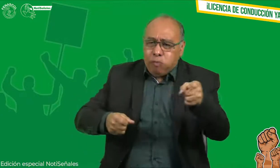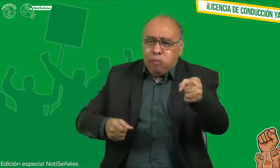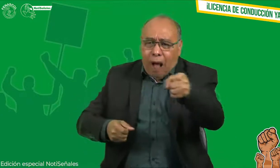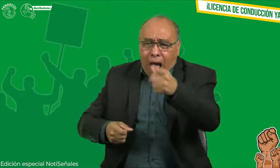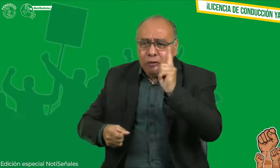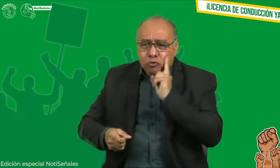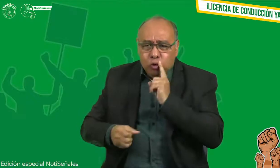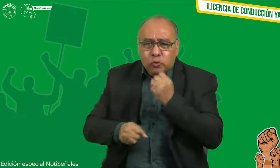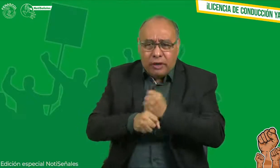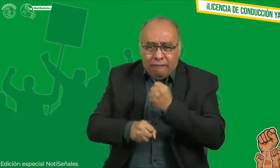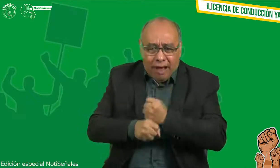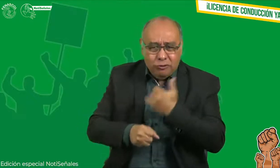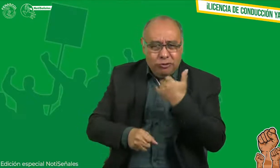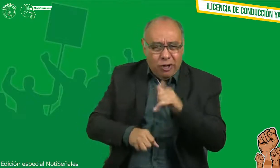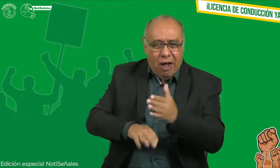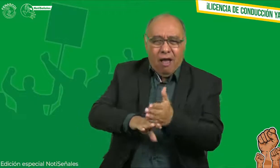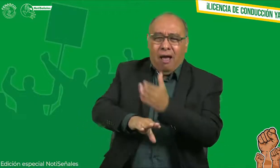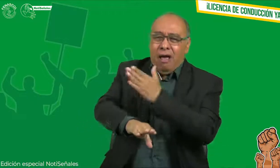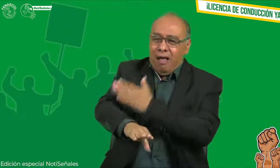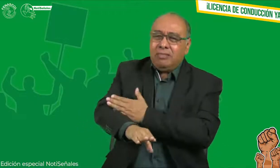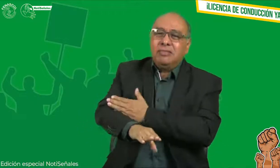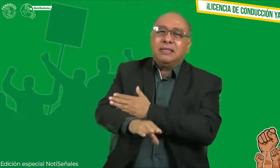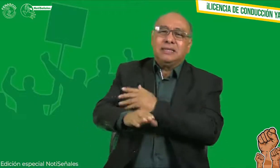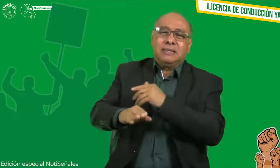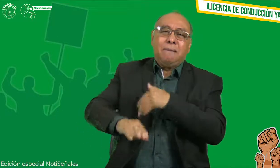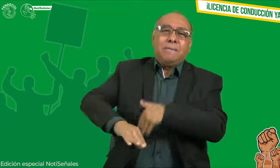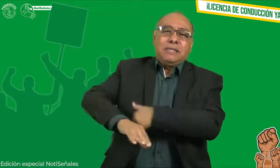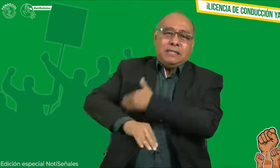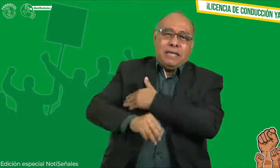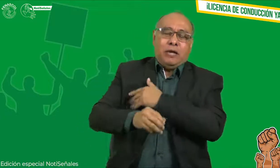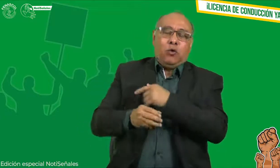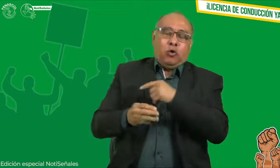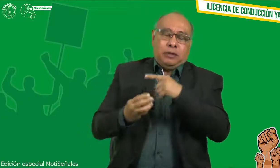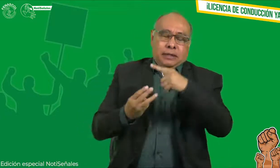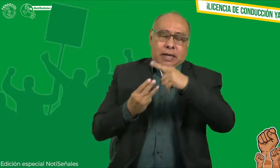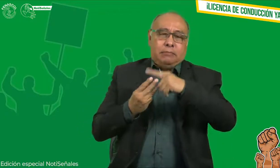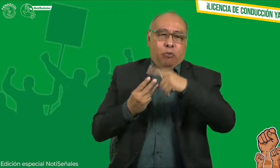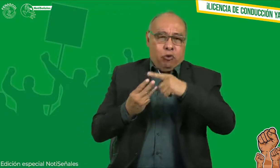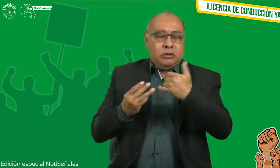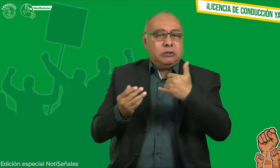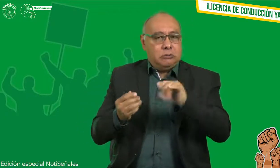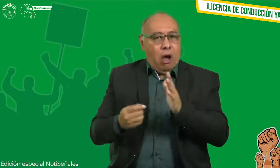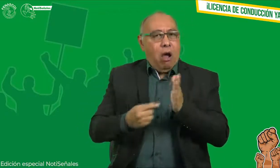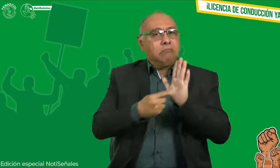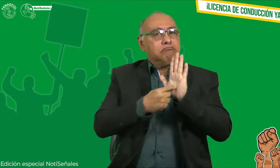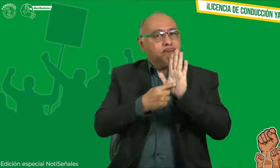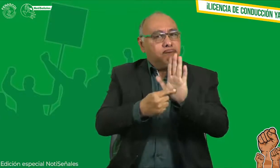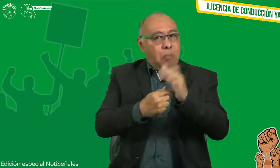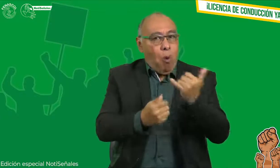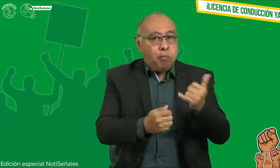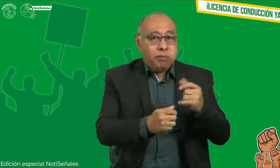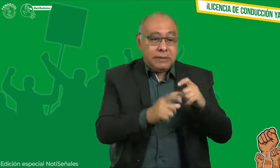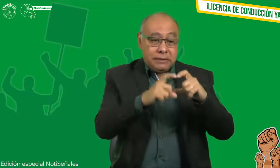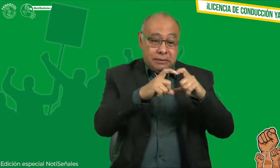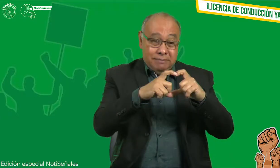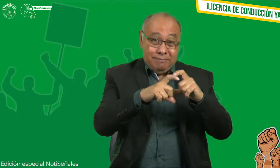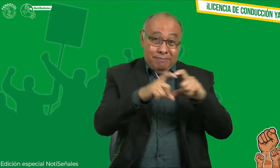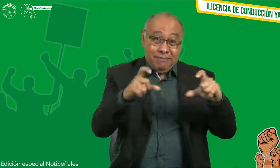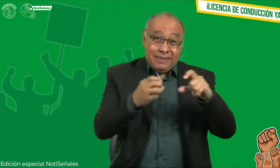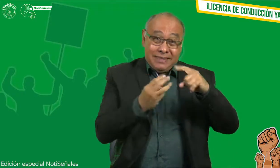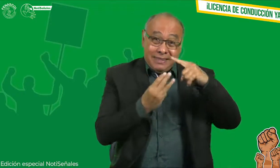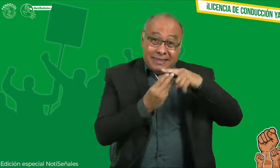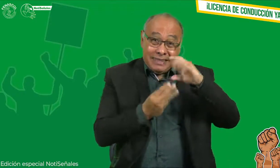tener esta licencia, pues también se están viendo afectados y afectadas. Es algo que nosotros también ya le